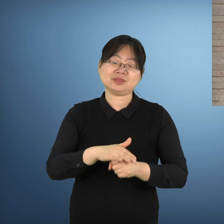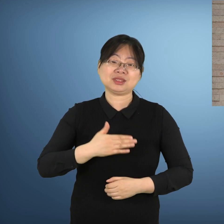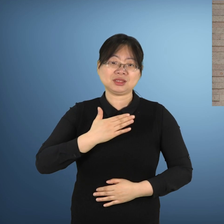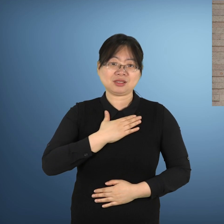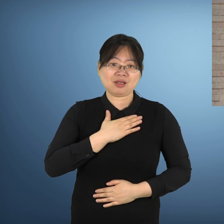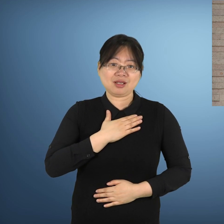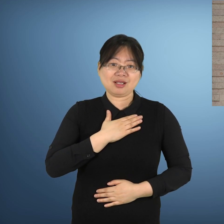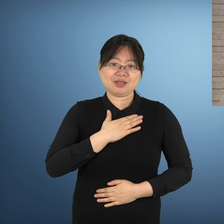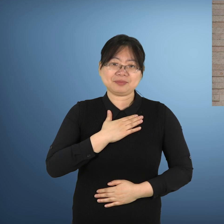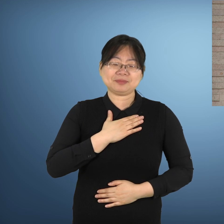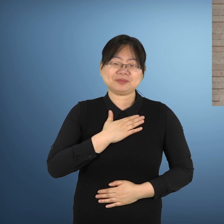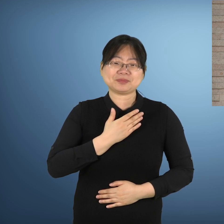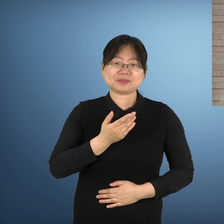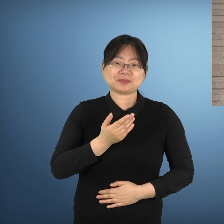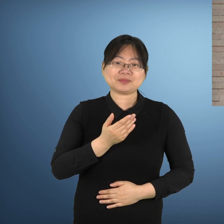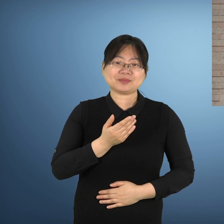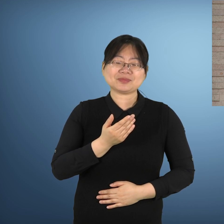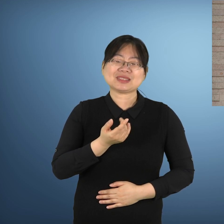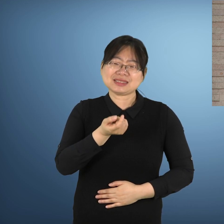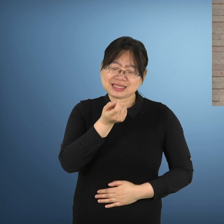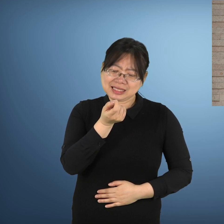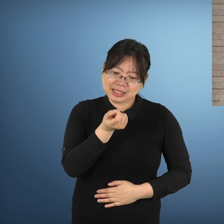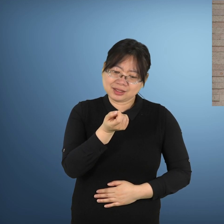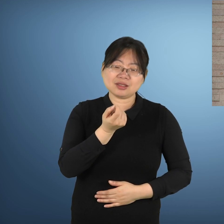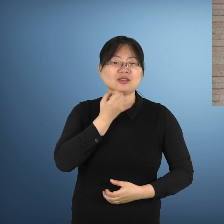저희 이 신락 같은 고백을